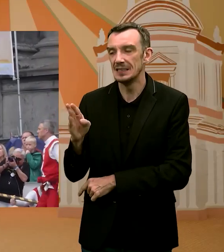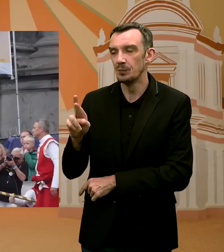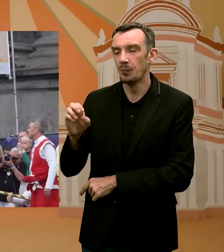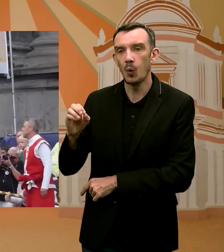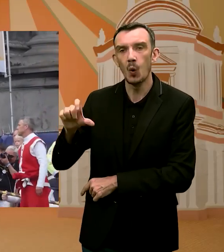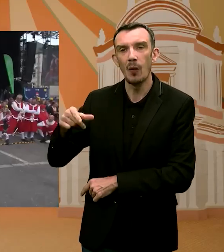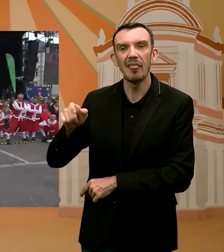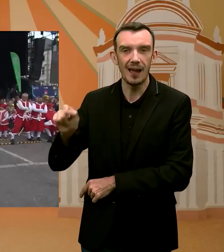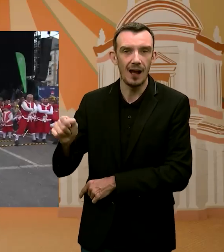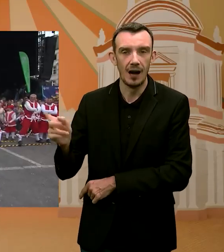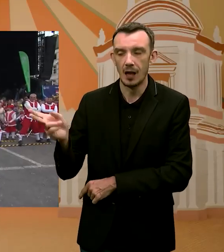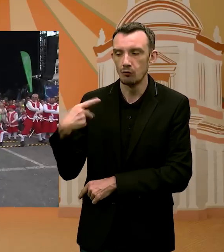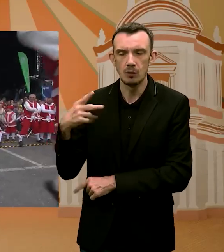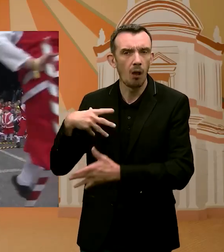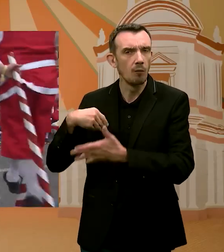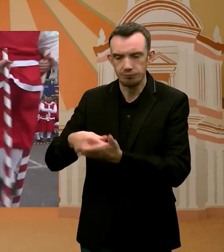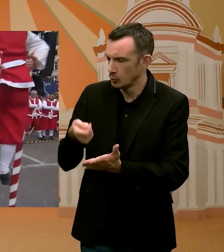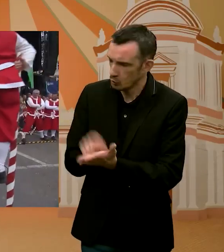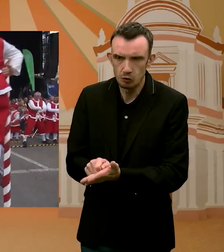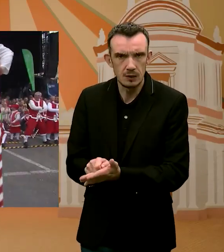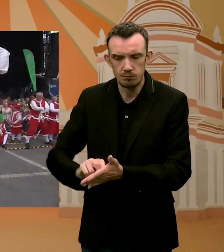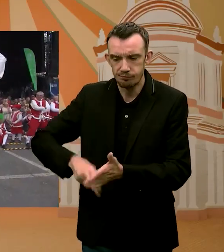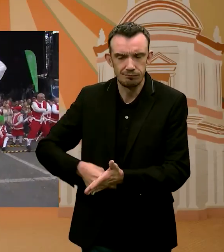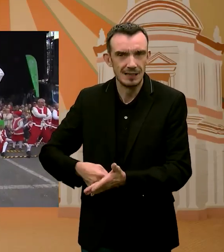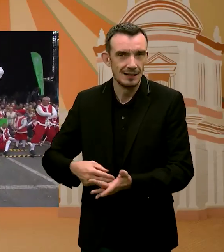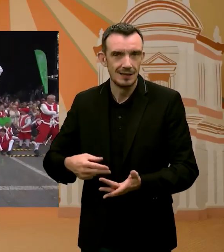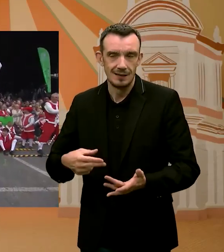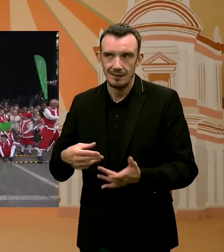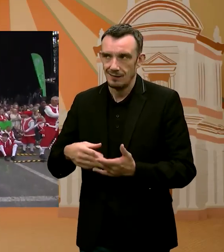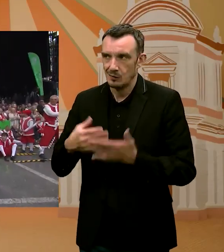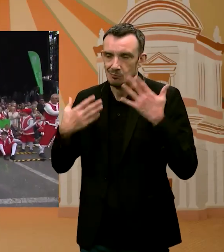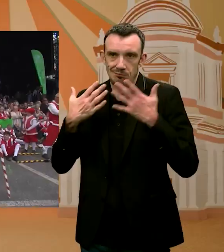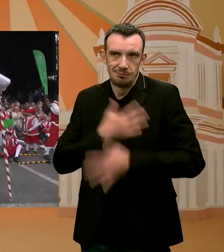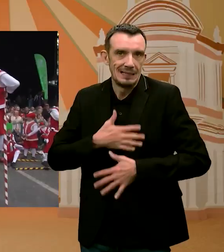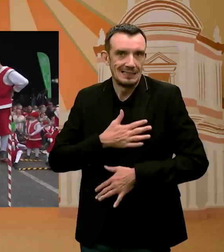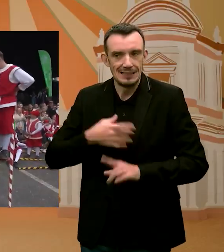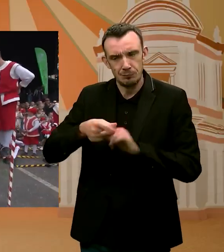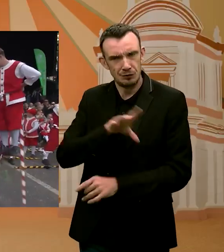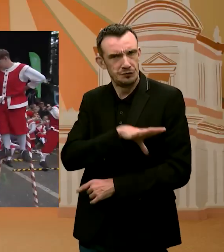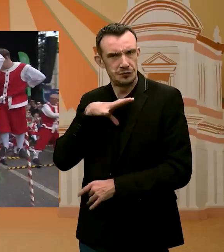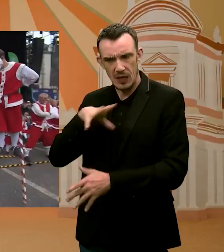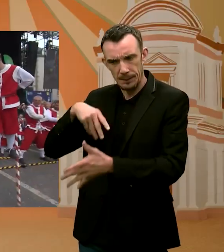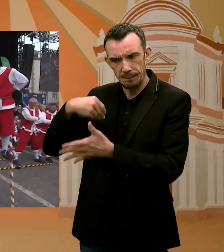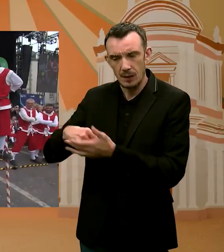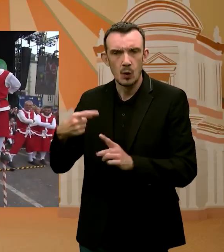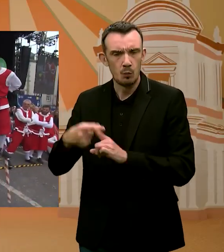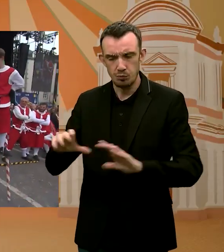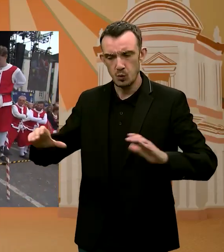participer à ce folklore avec les filles aussi. Et surtout de créer le groupe qu'on a maintenant qui est fort